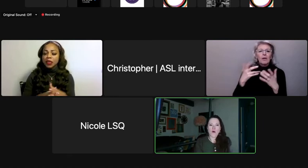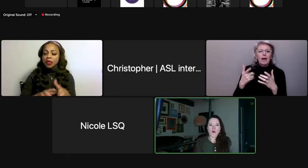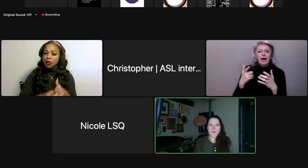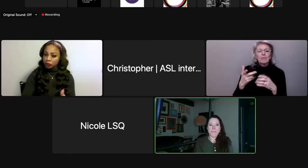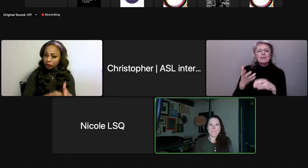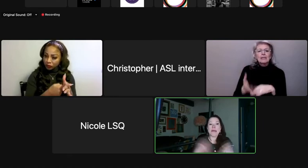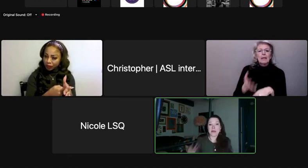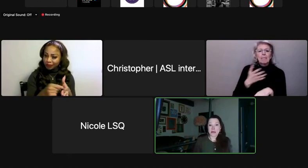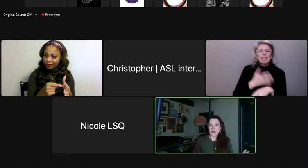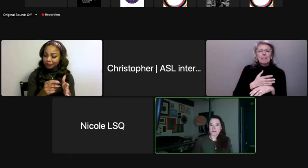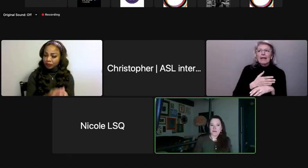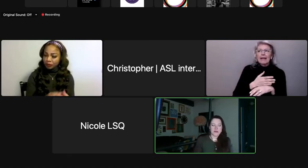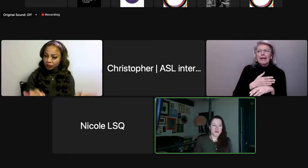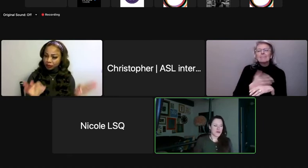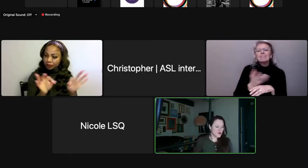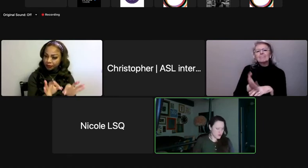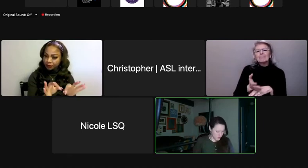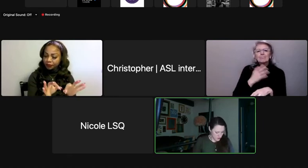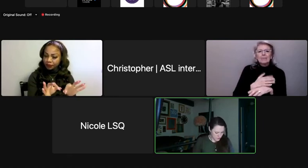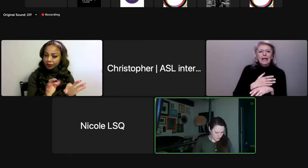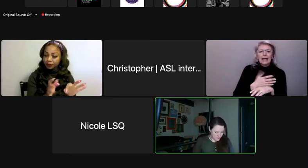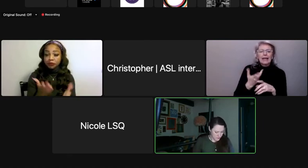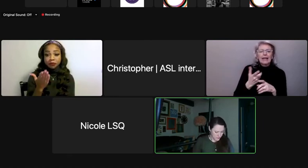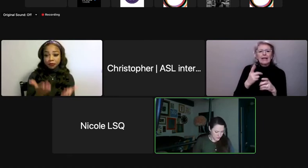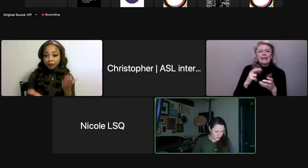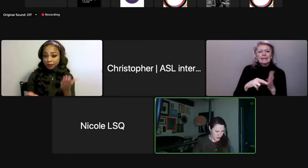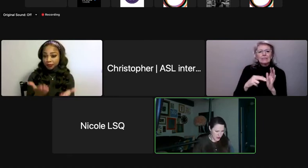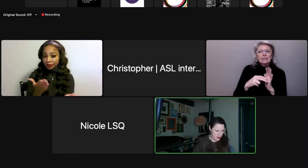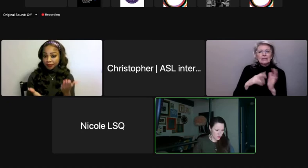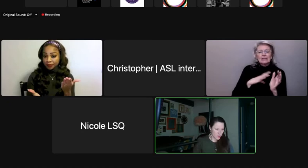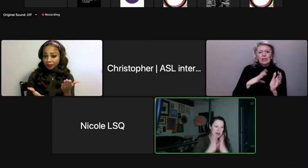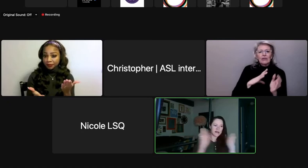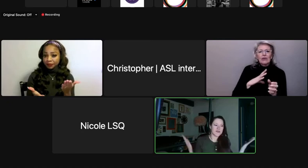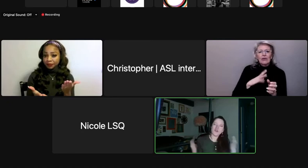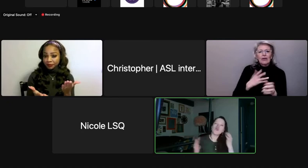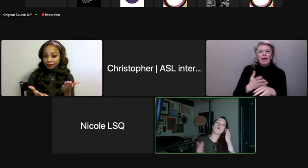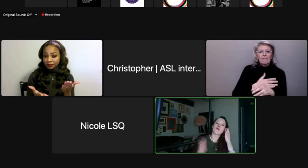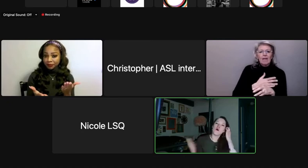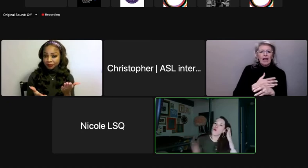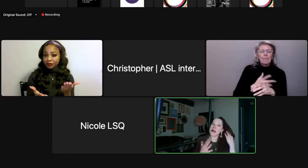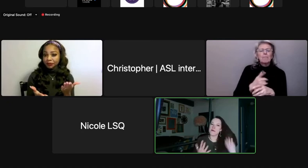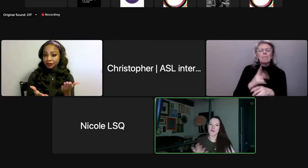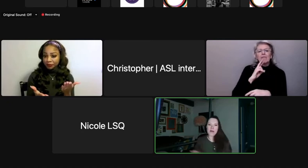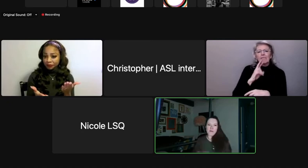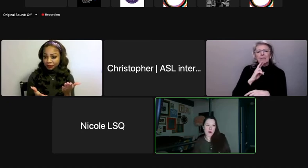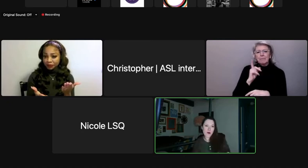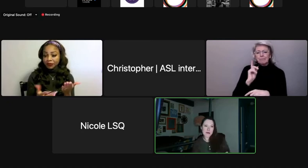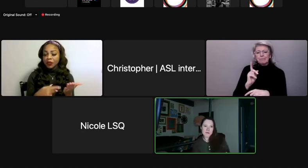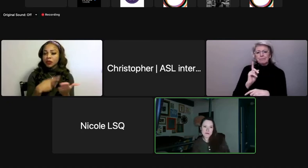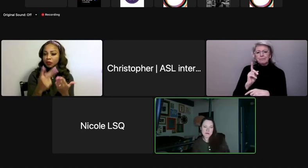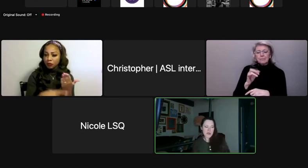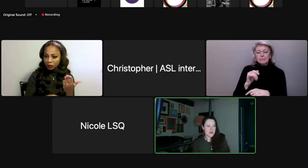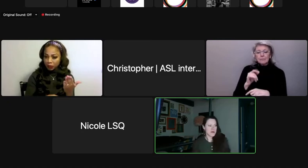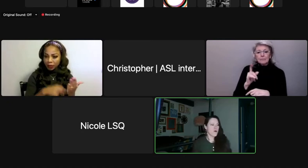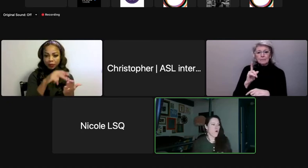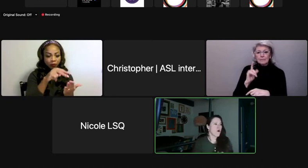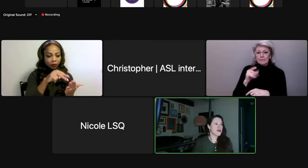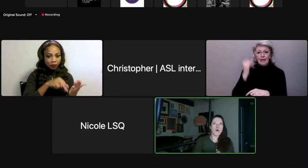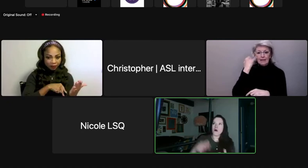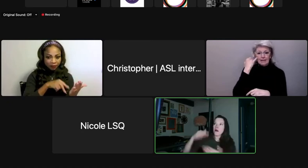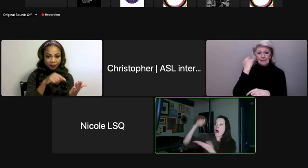les pré les a priori qu'on a alors essentiellement il y a cette idée